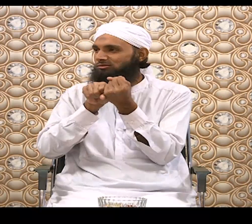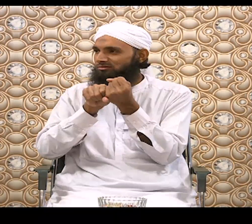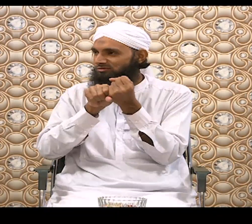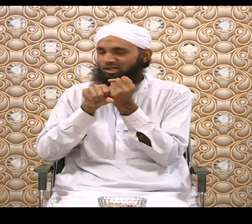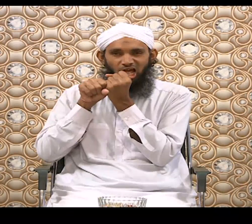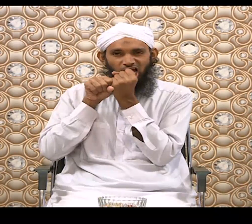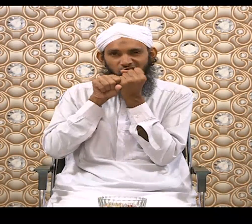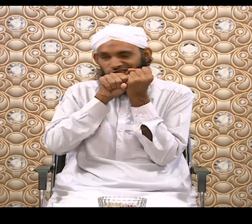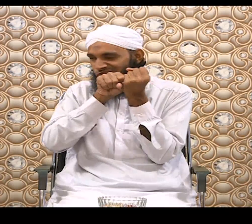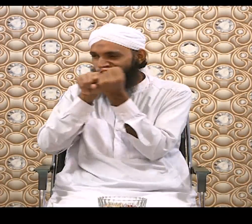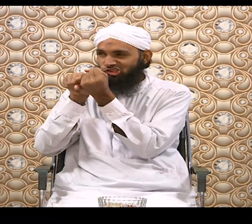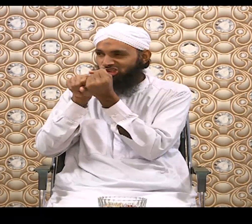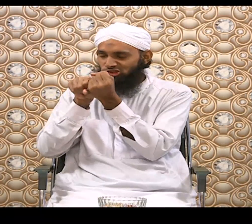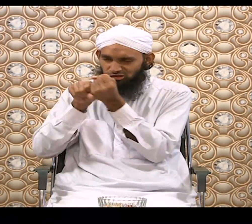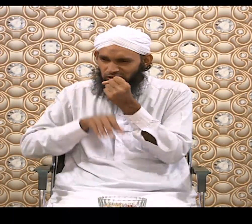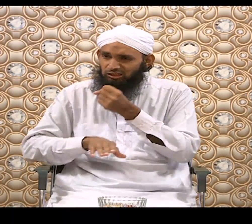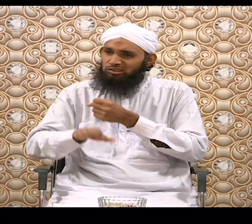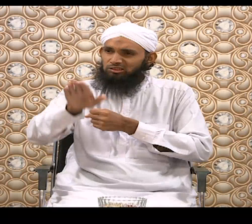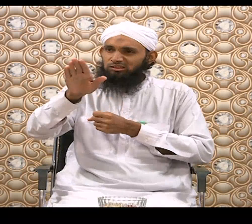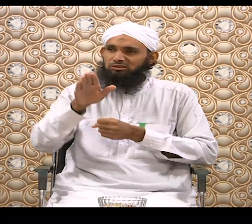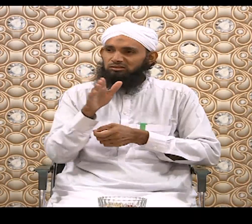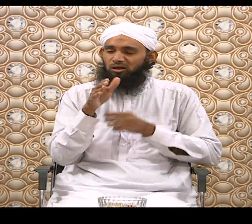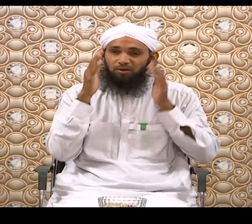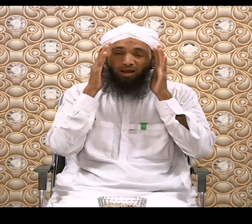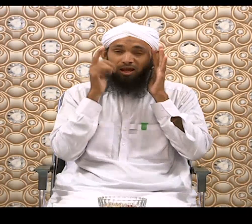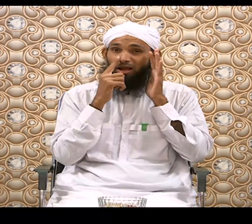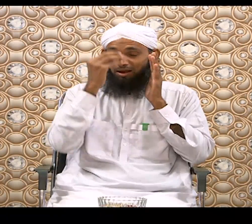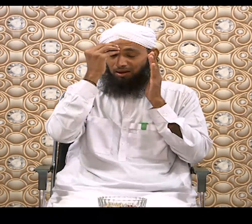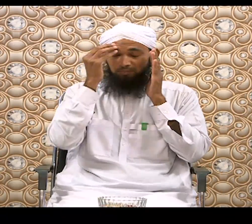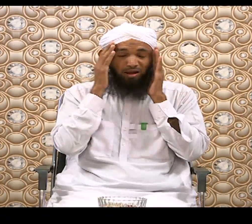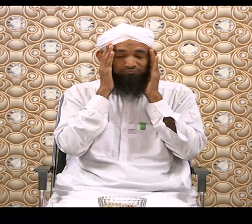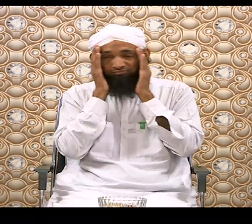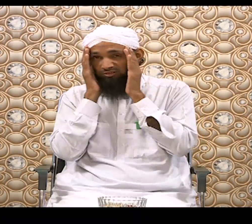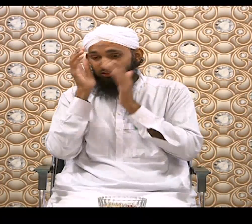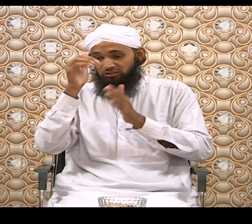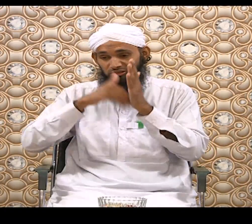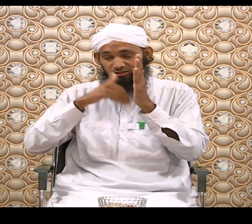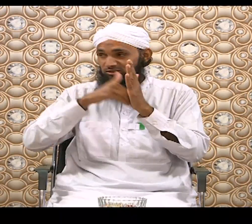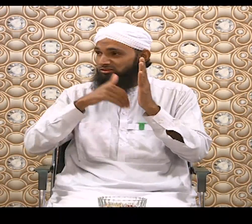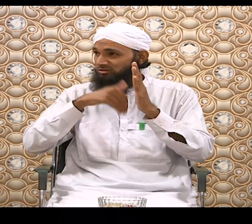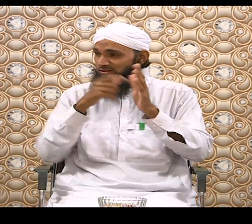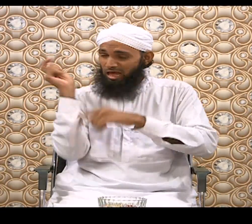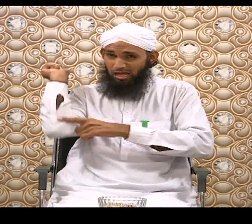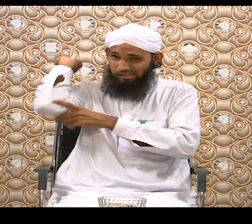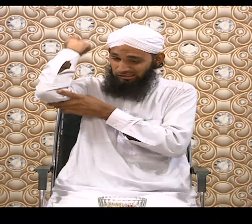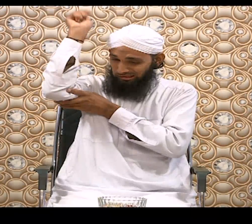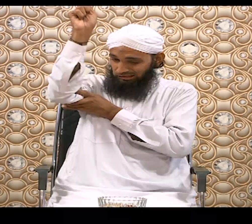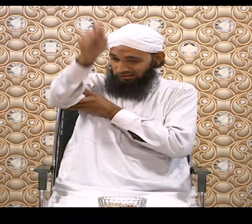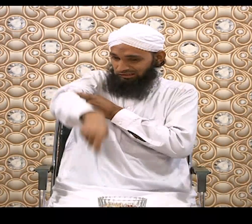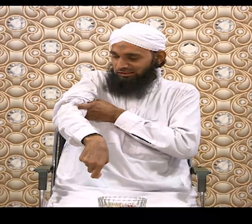ماں کا رخ کر کے جو ہی اس پر کلہاری کا وار کرنا چاہا ایک دم زمین نے اس کسان کے پاؤں پکڑ لیے